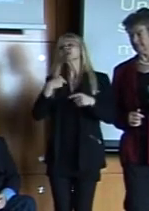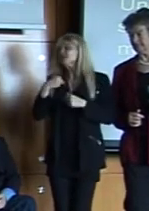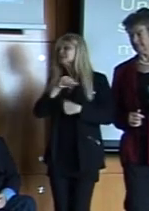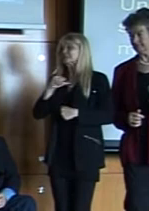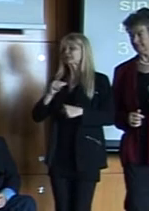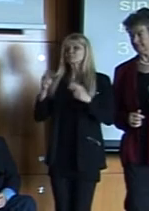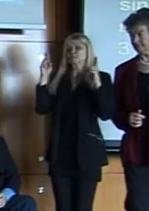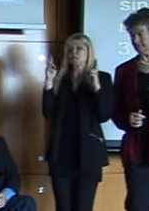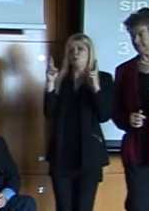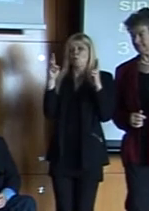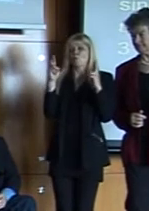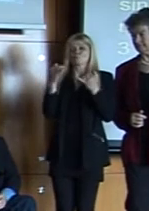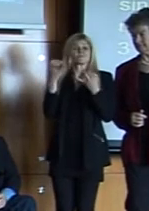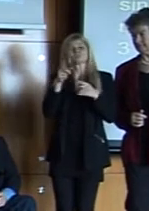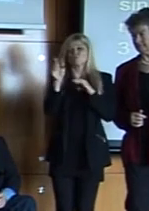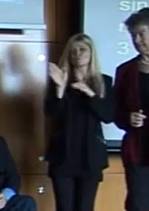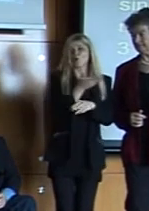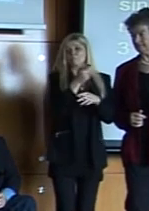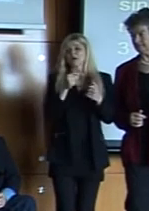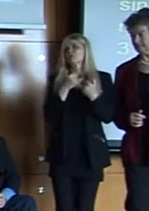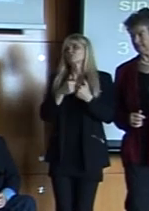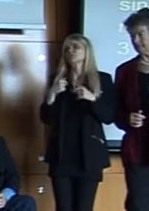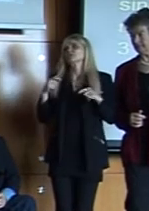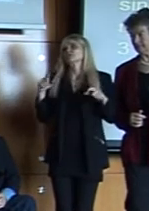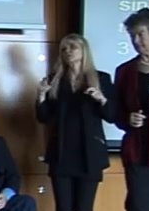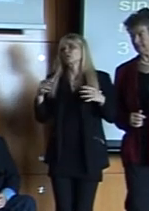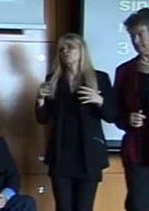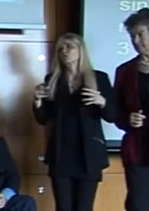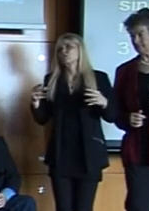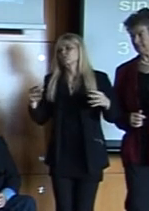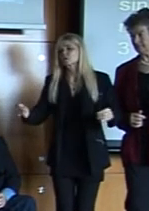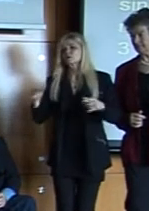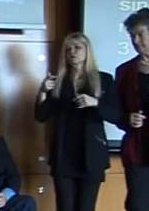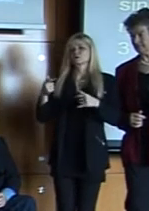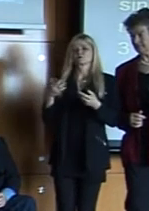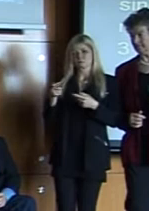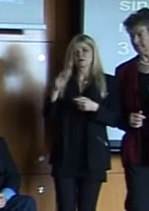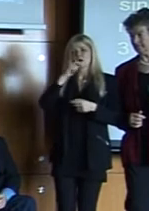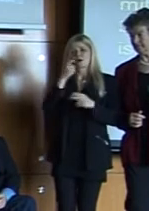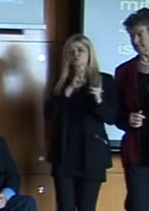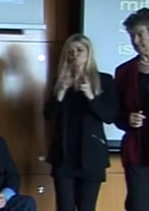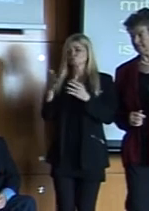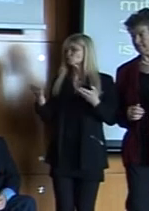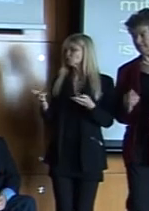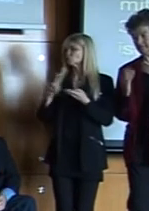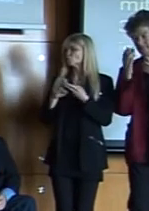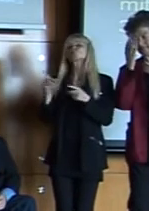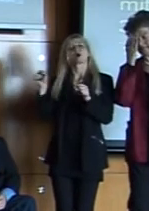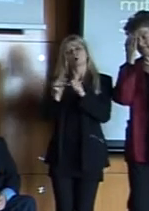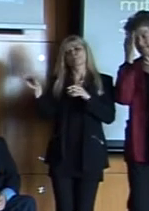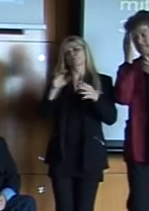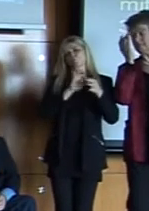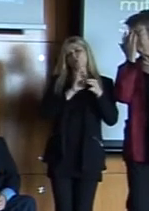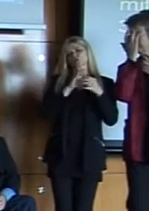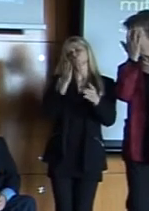das Dahinsiechen ab einem gewissen Gesundheits- und Alterszustand. Und dem werden wir, das haben wir auch in der Koalition besprochen, so rasch als